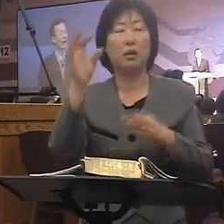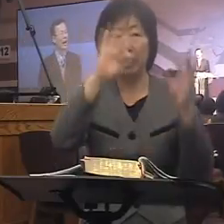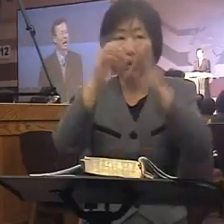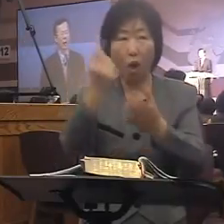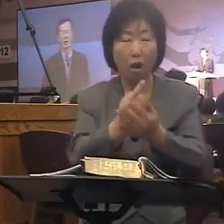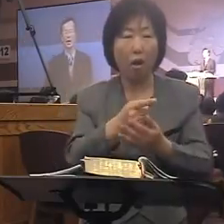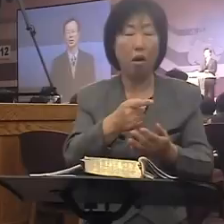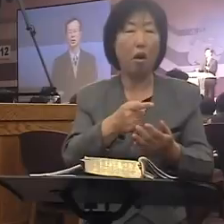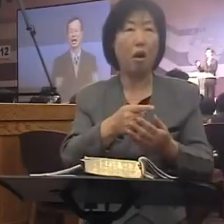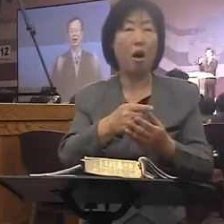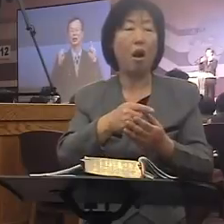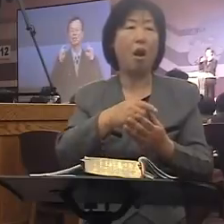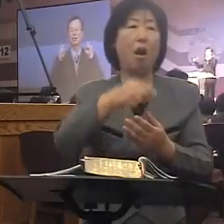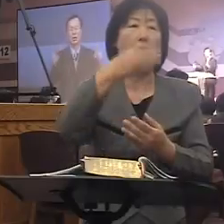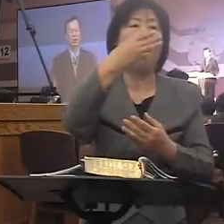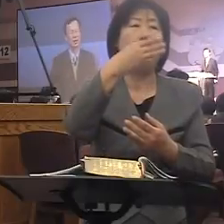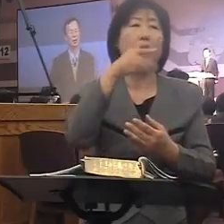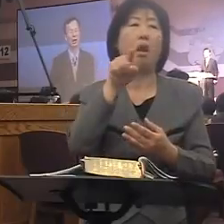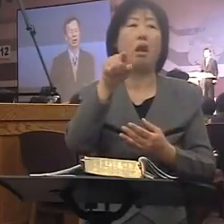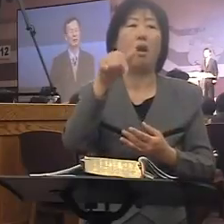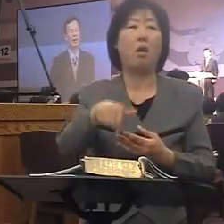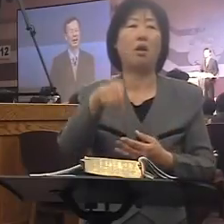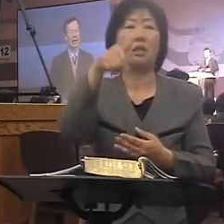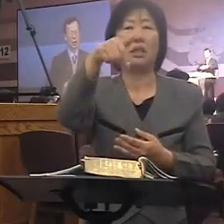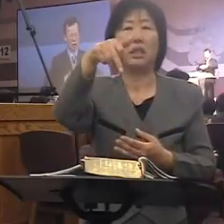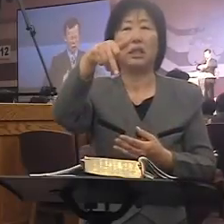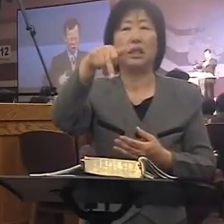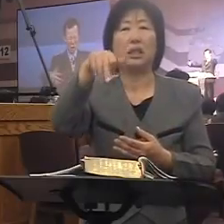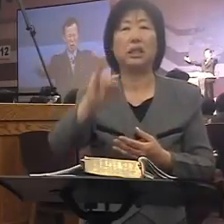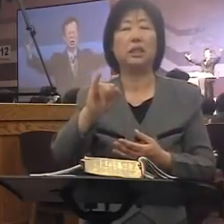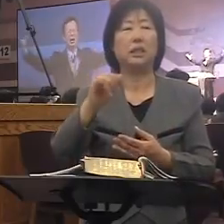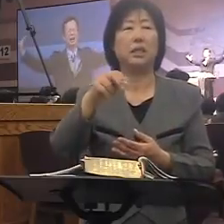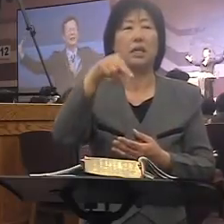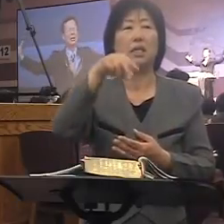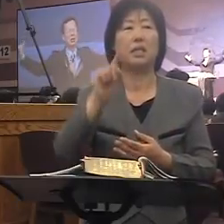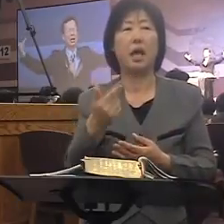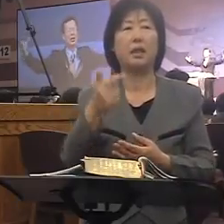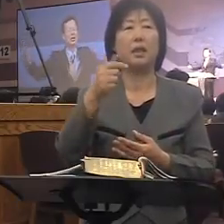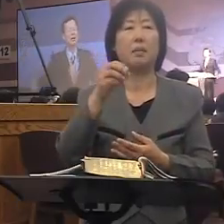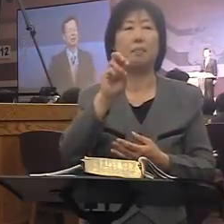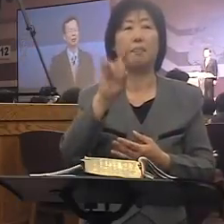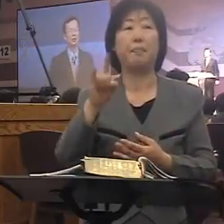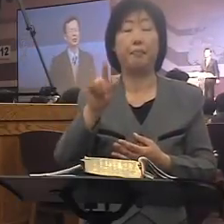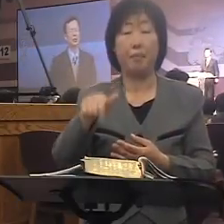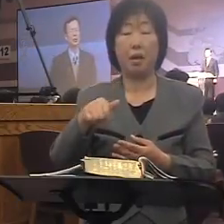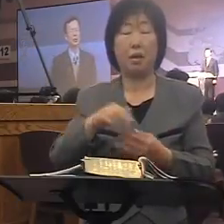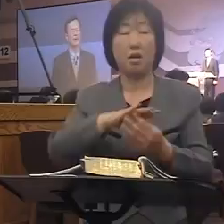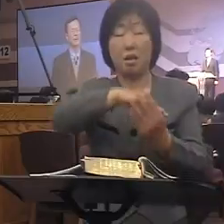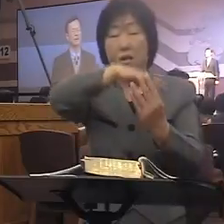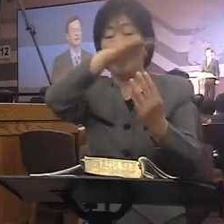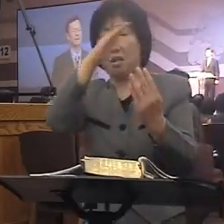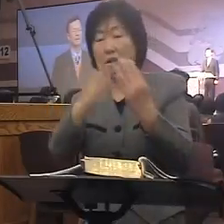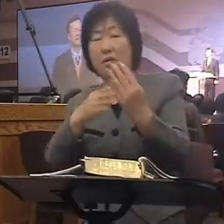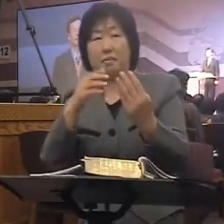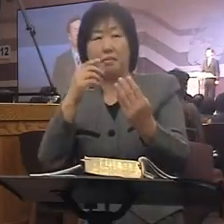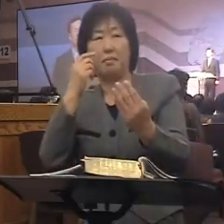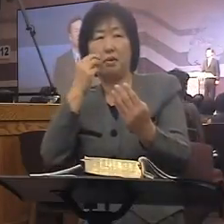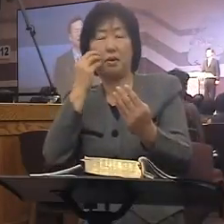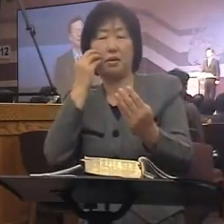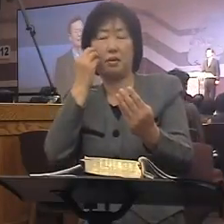받는다고 합니다. 거기에서 새로운 비전을 찾는다고 합니다. 그 신선한 산을 보면서